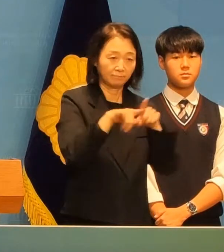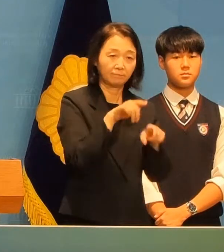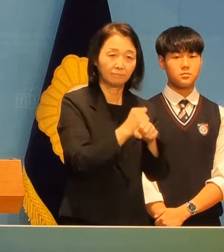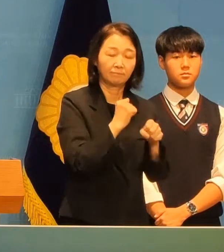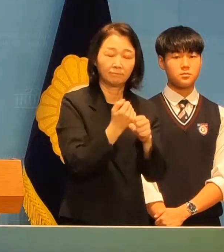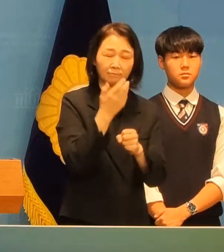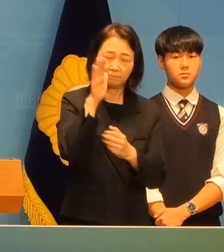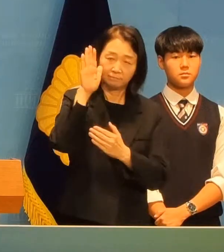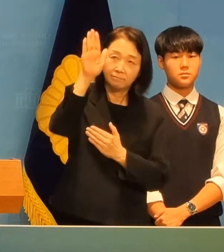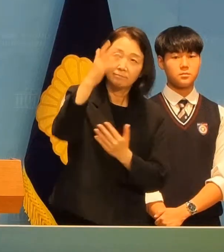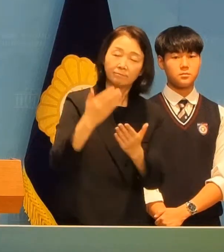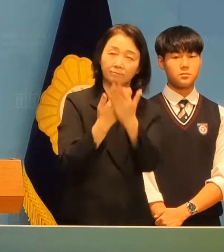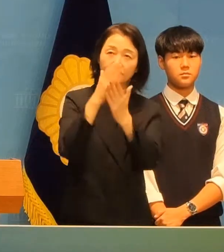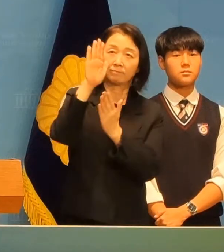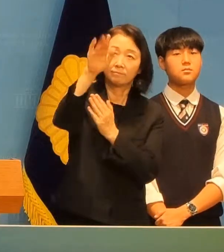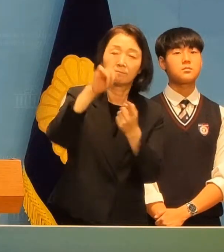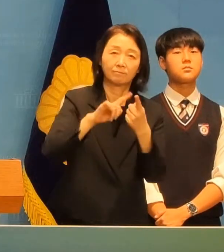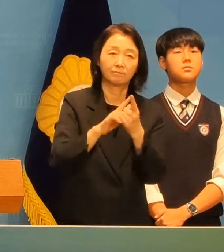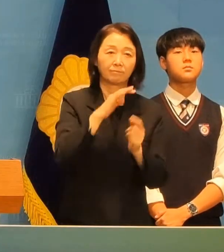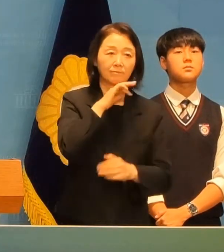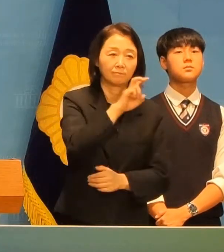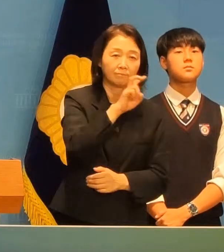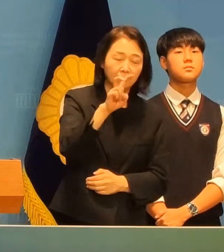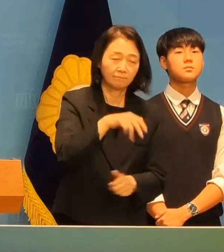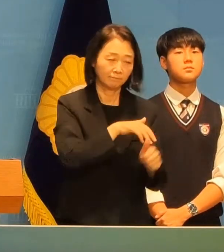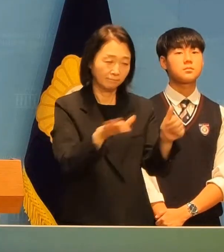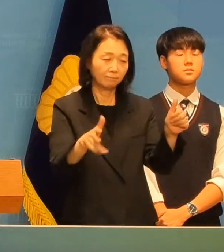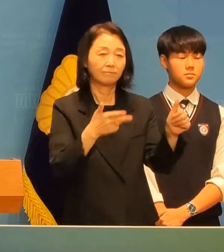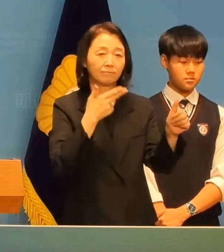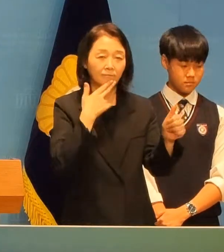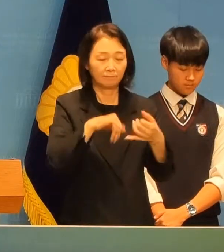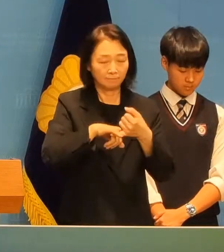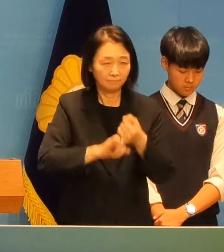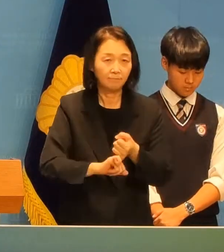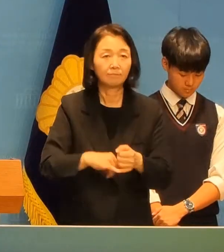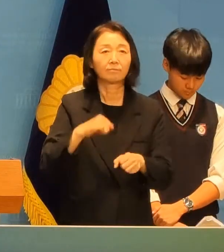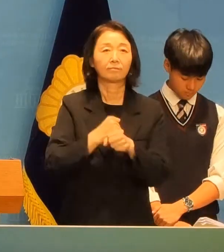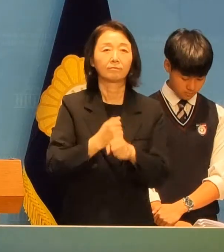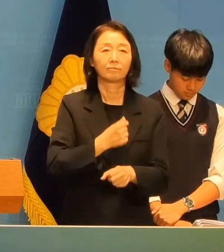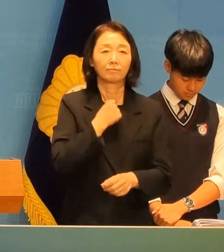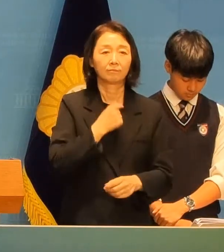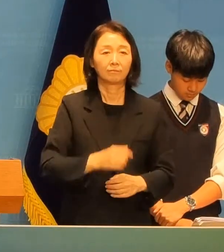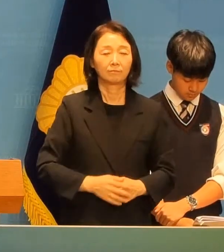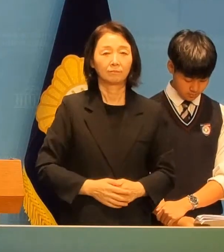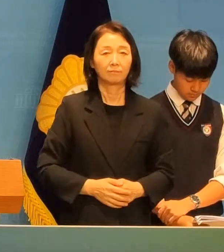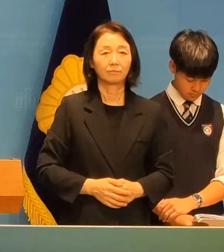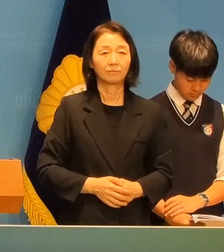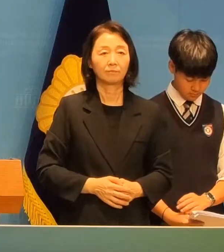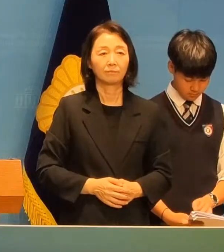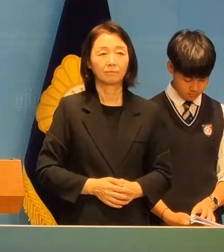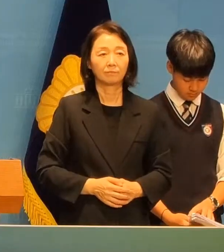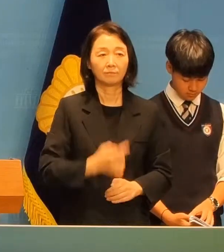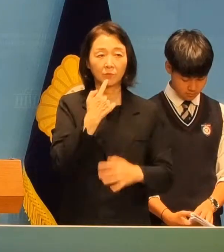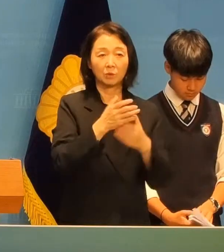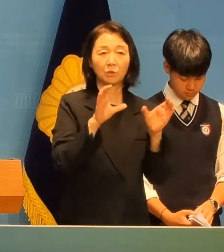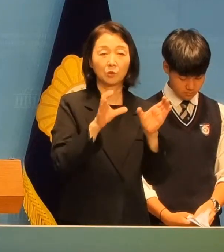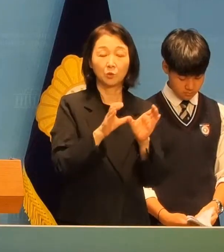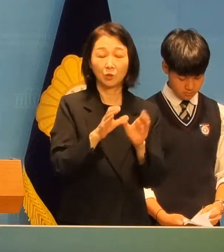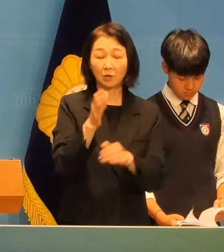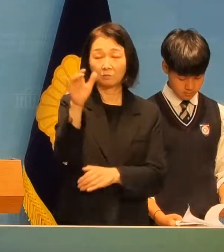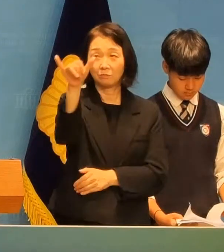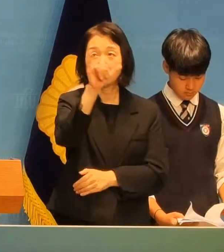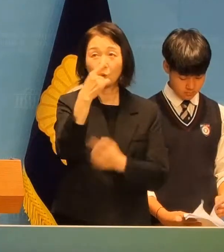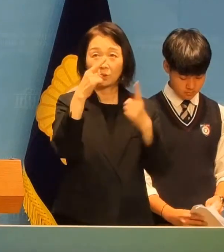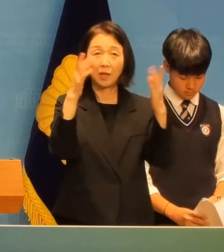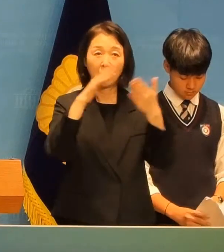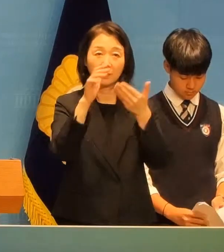나은 내일에 1020 세대가 소외되지 않을 수 있도록 반드시 만들어내겠습니다. 더불어민주당 전국대학생위원회